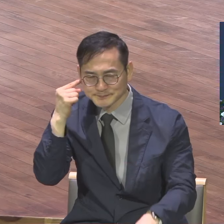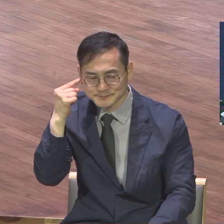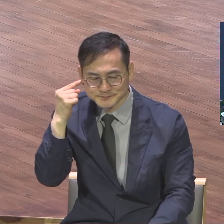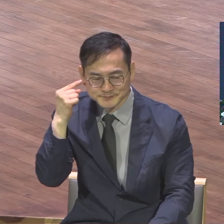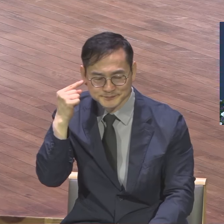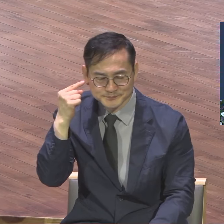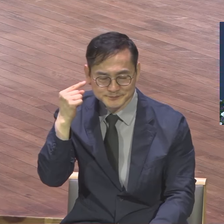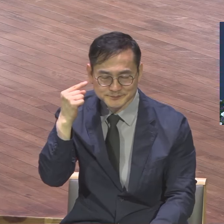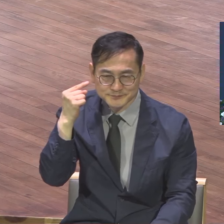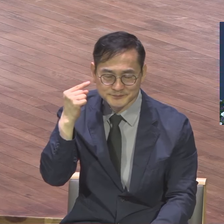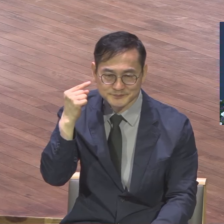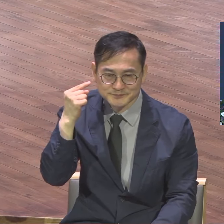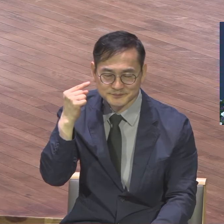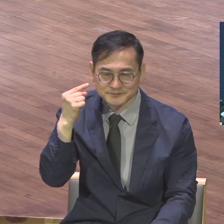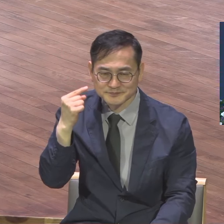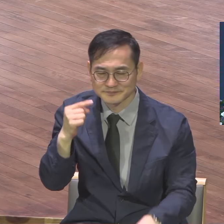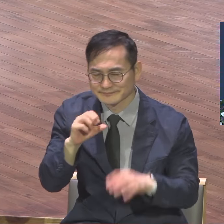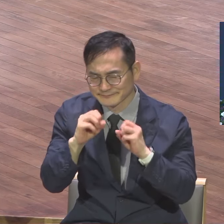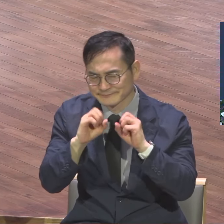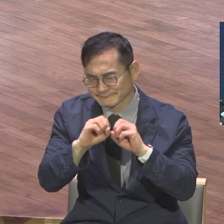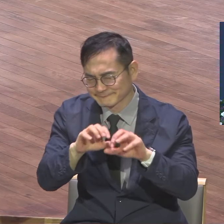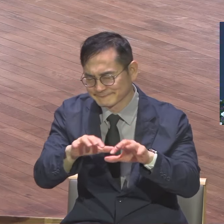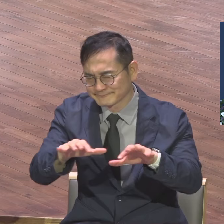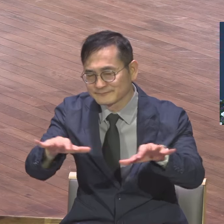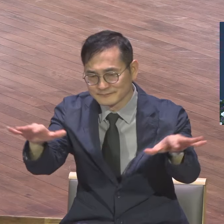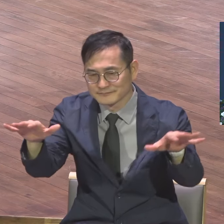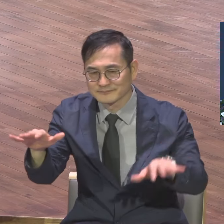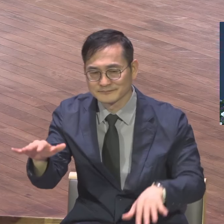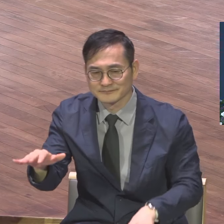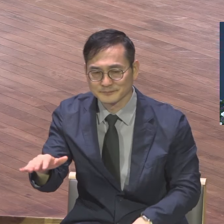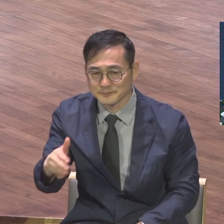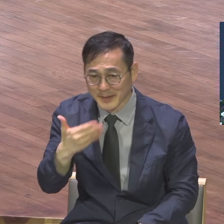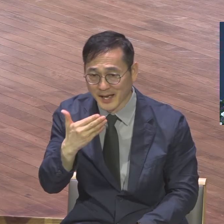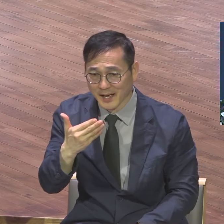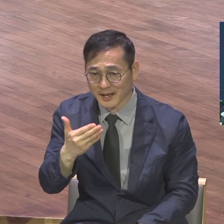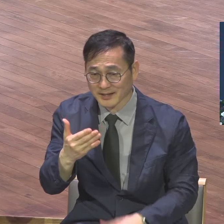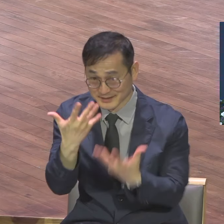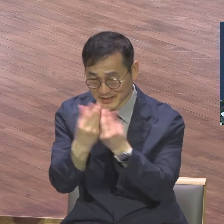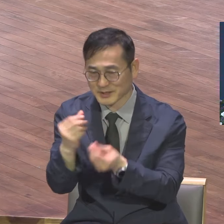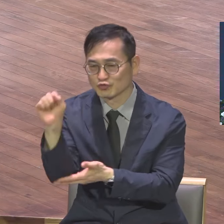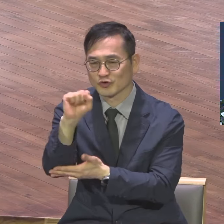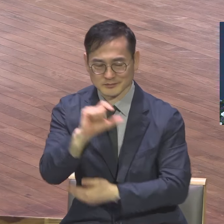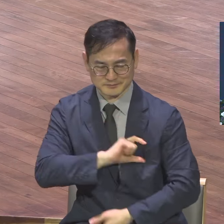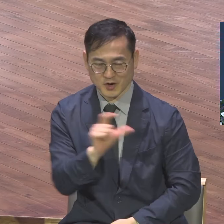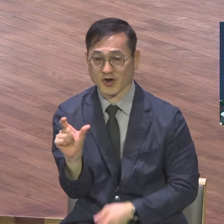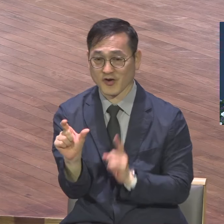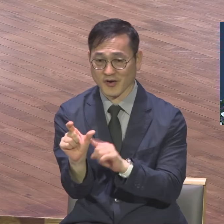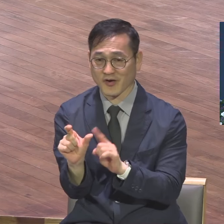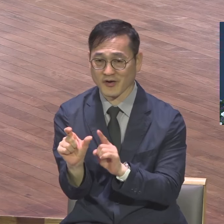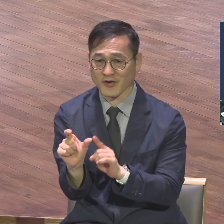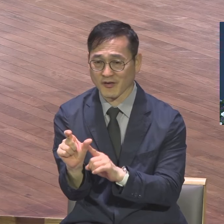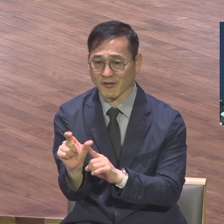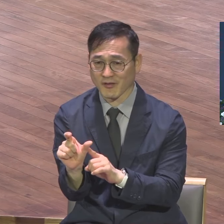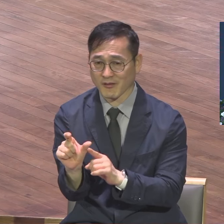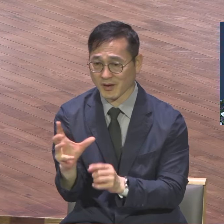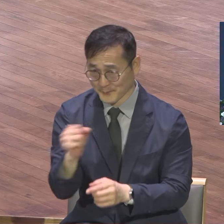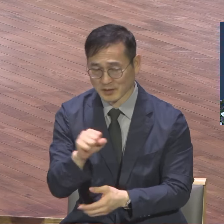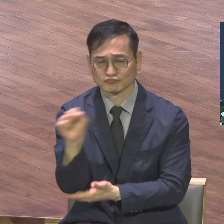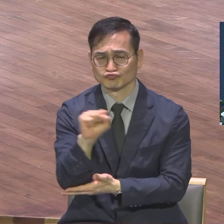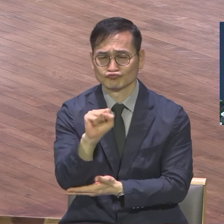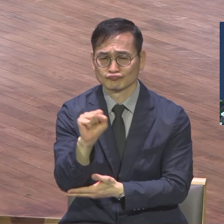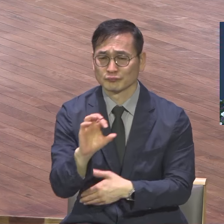권세가 주어졌습니다. 이 신분과 권세, 운전면허 따면 운전면허 사용해야지. 그걸 그냥